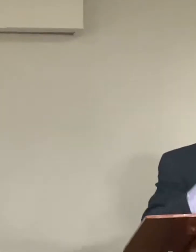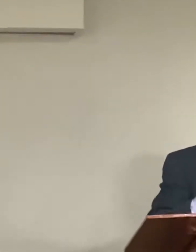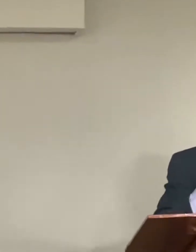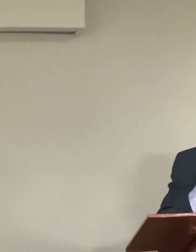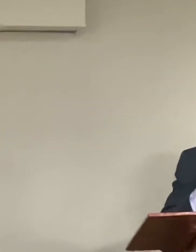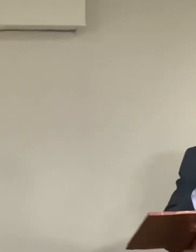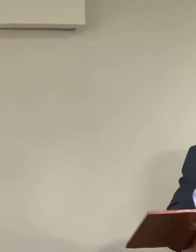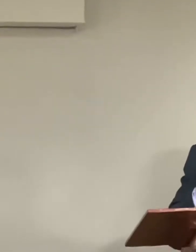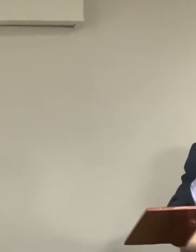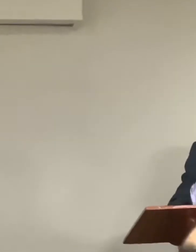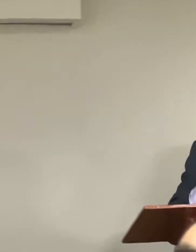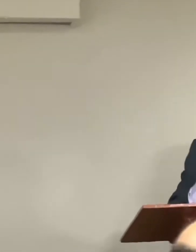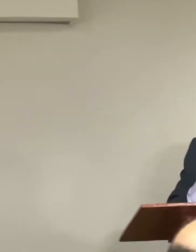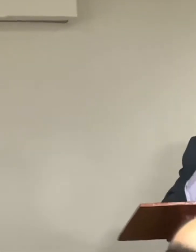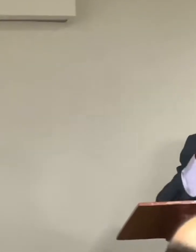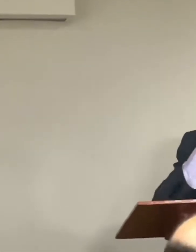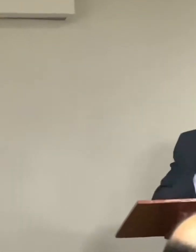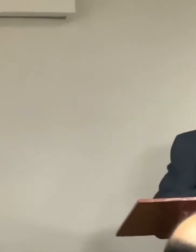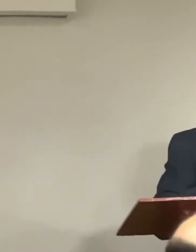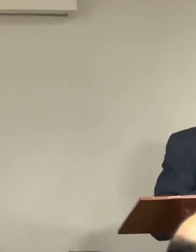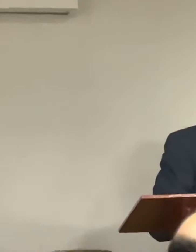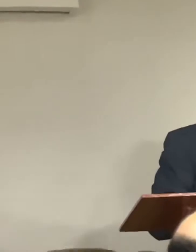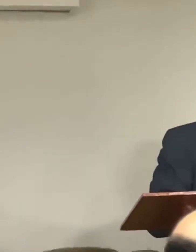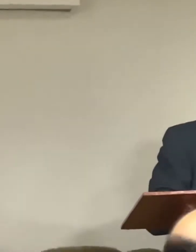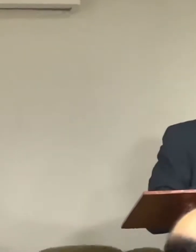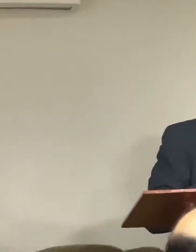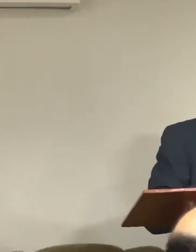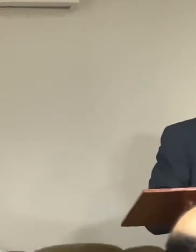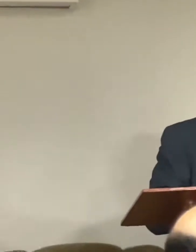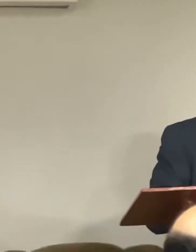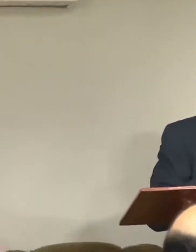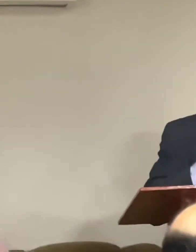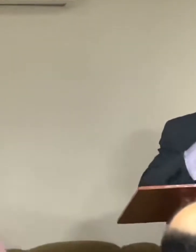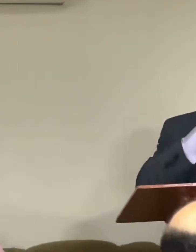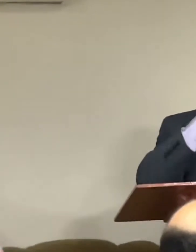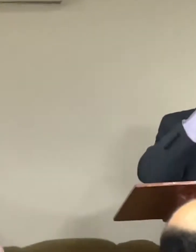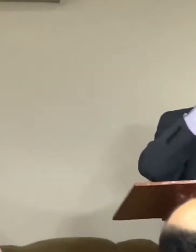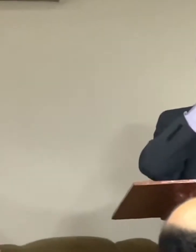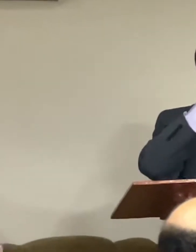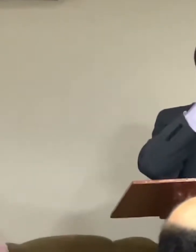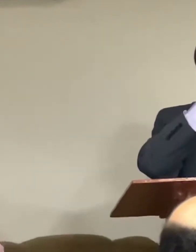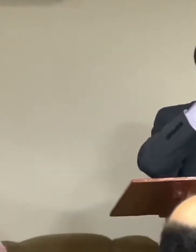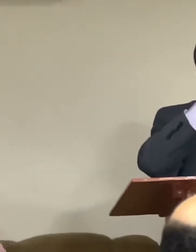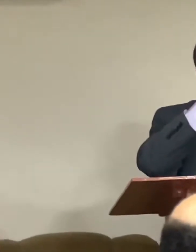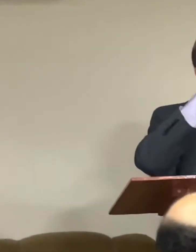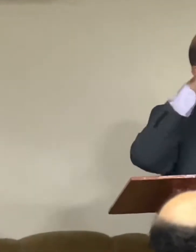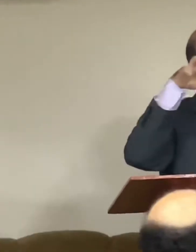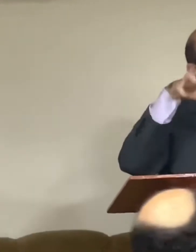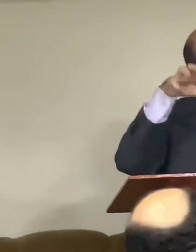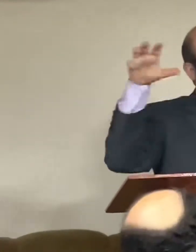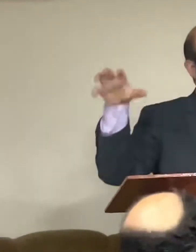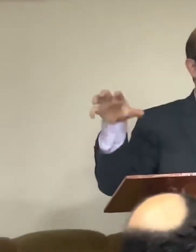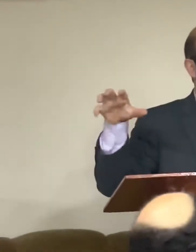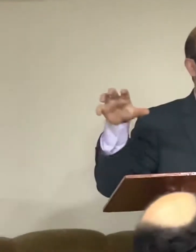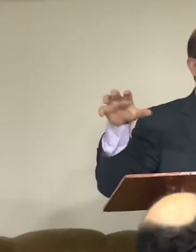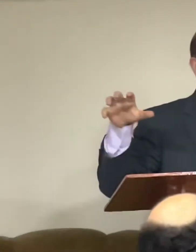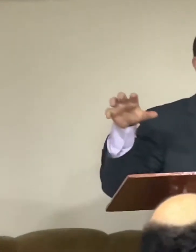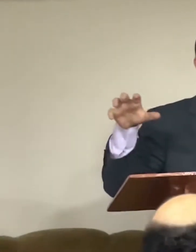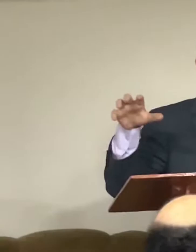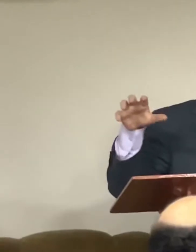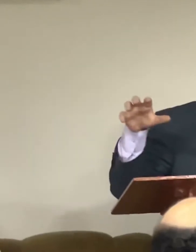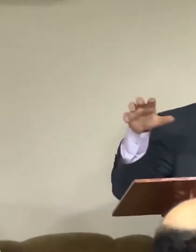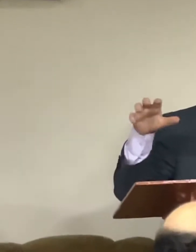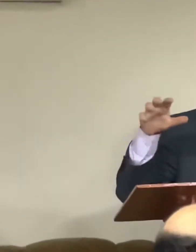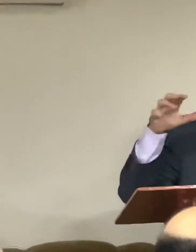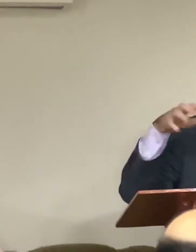սկզբից արդեն ներողություն Աստվածաշունչը սկզբից արդեն սխալ ենք ընկալում, դա սկսում է ազդել հետագա ընկալման